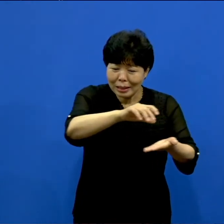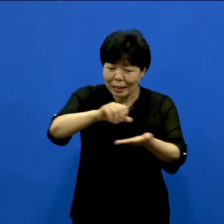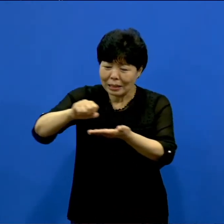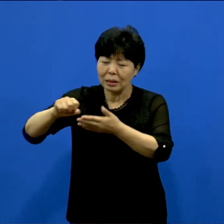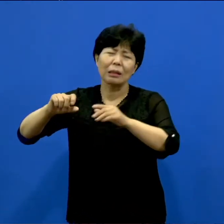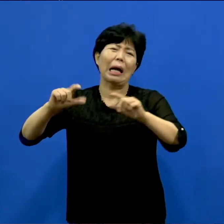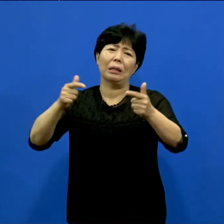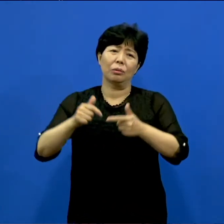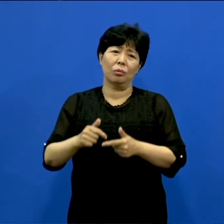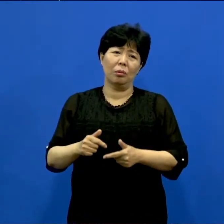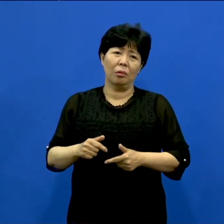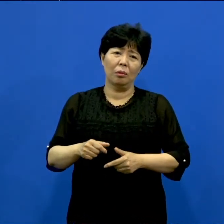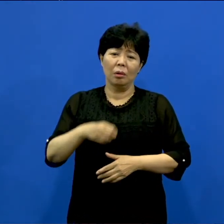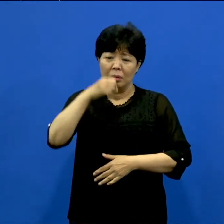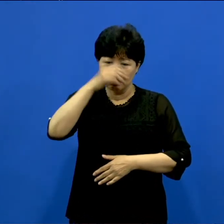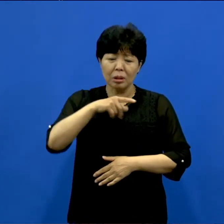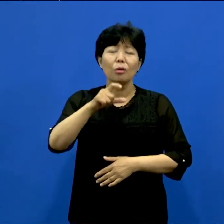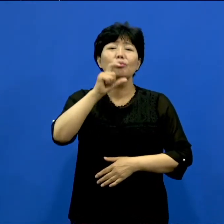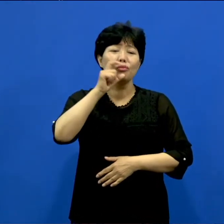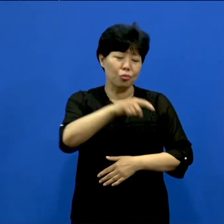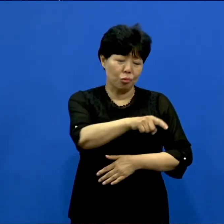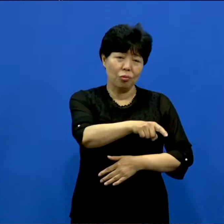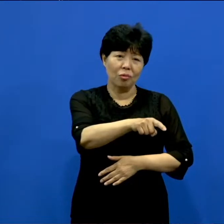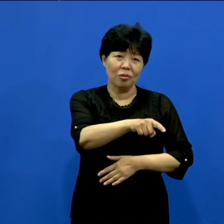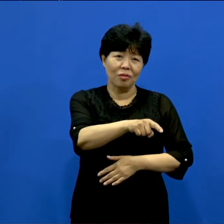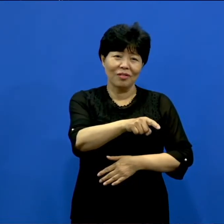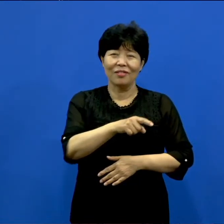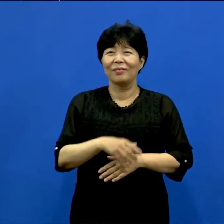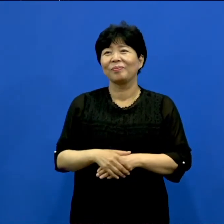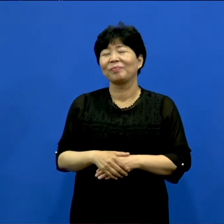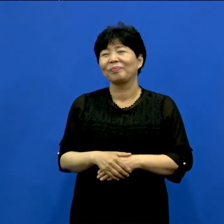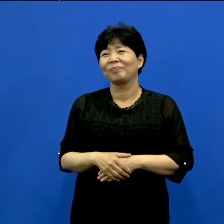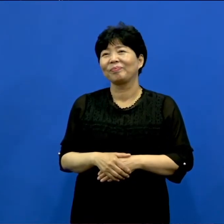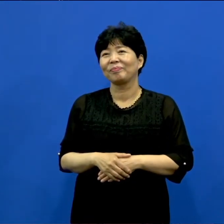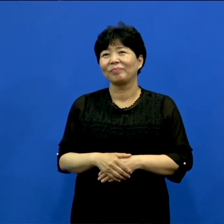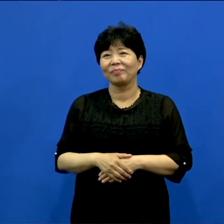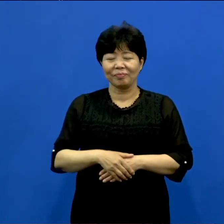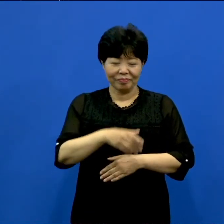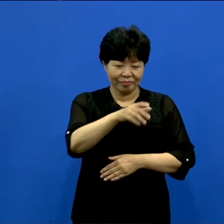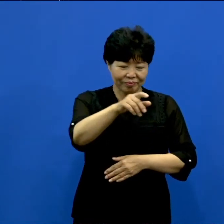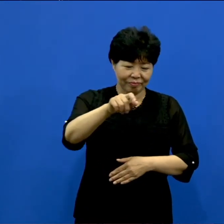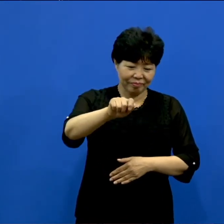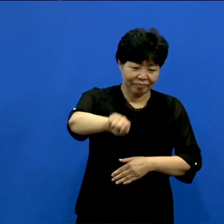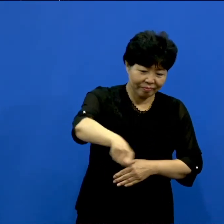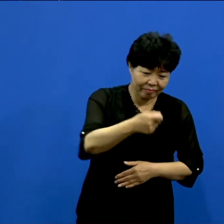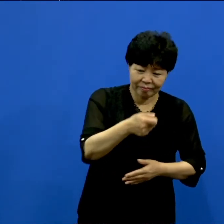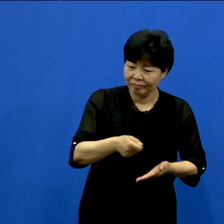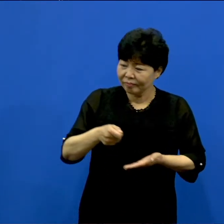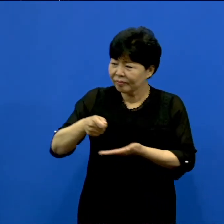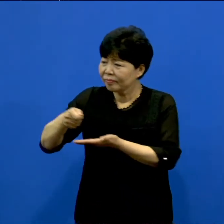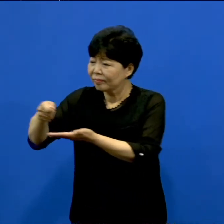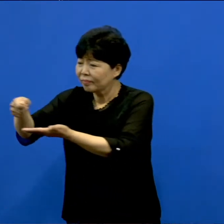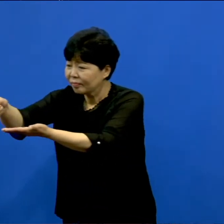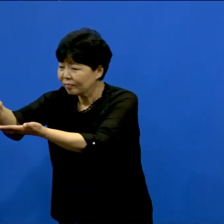순종하기 어려운 것입니다. 근데 2장 8절에 보니까 이제는 떠서 연회장에 갖다 주라 하시며 갖다 주었더니